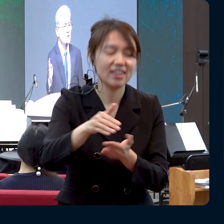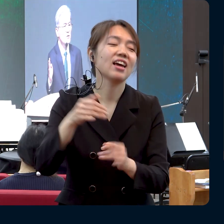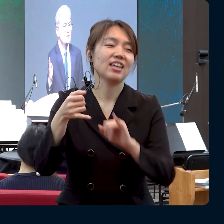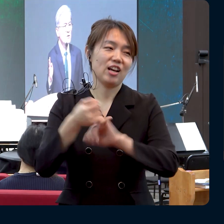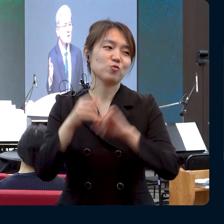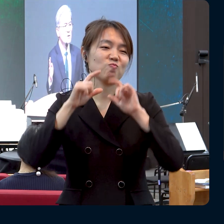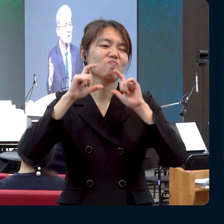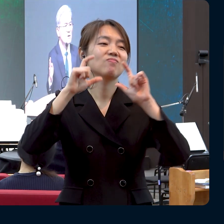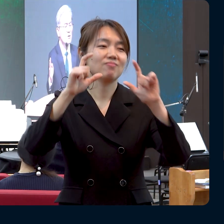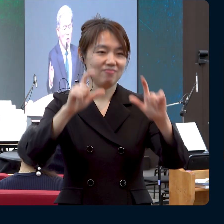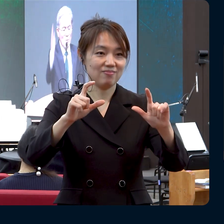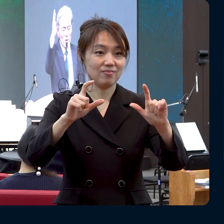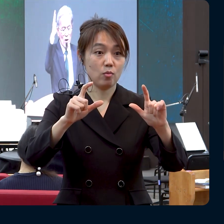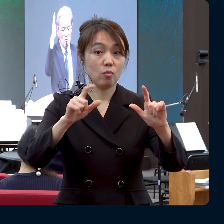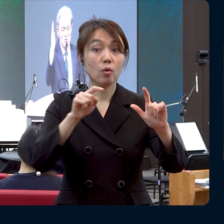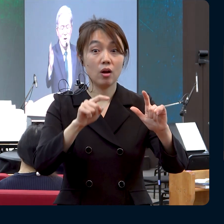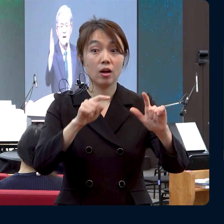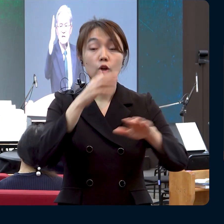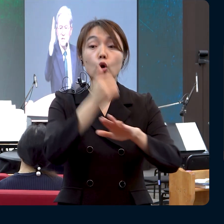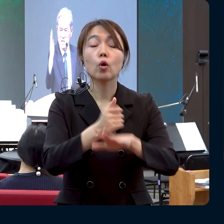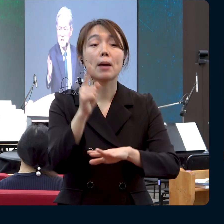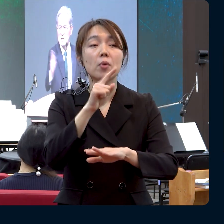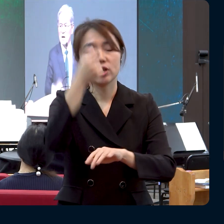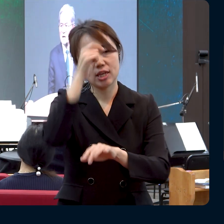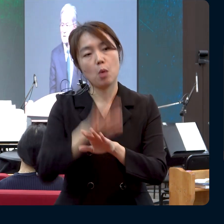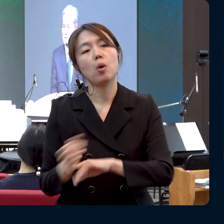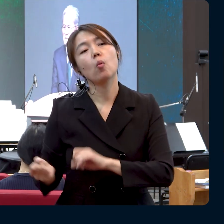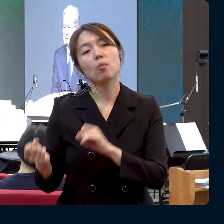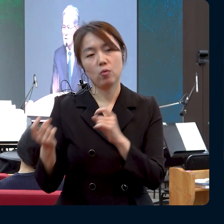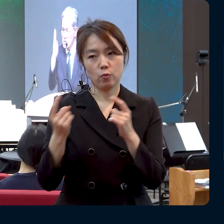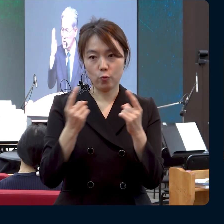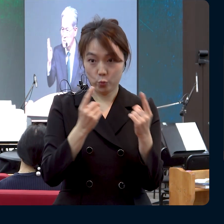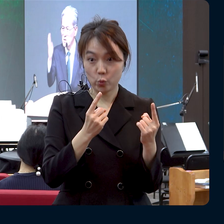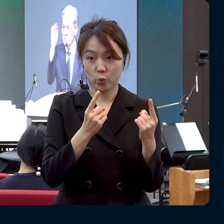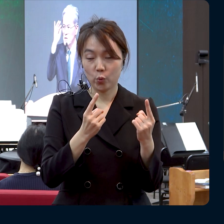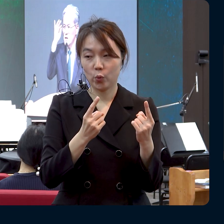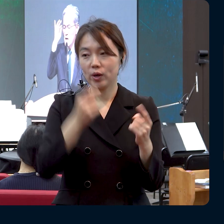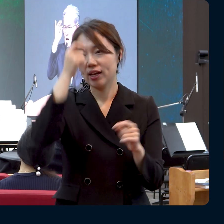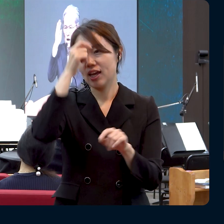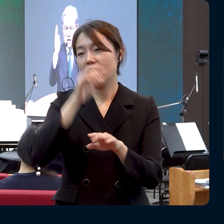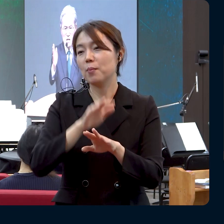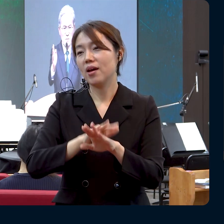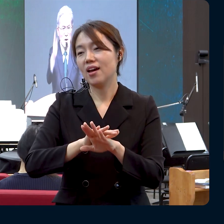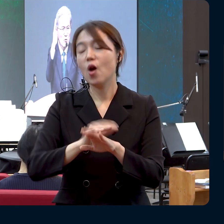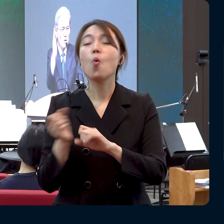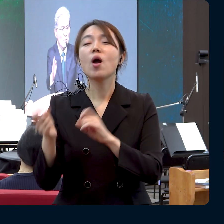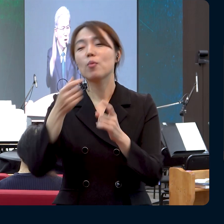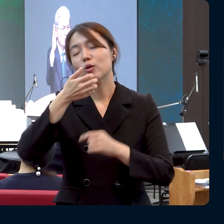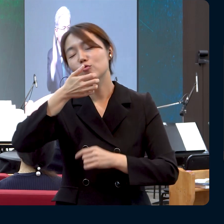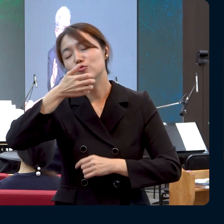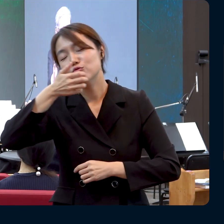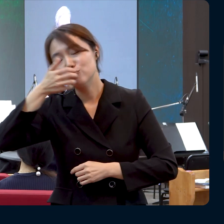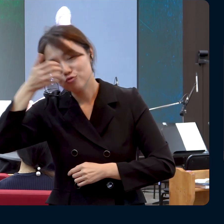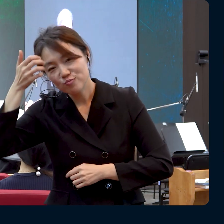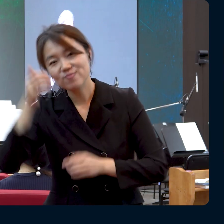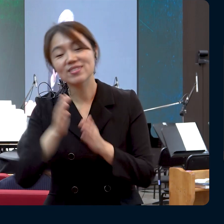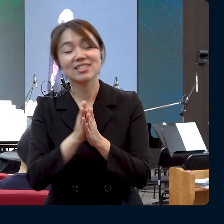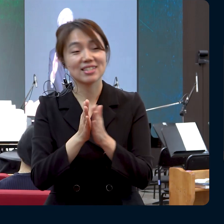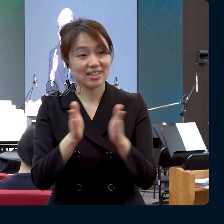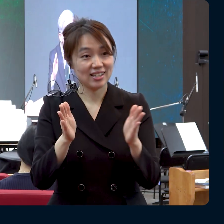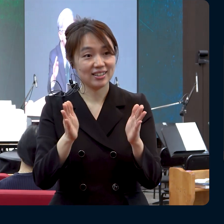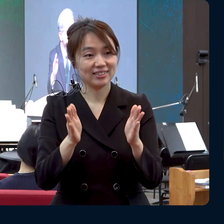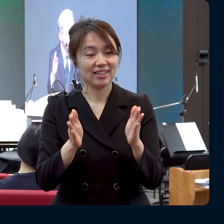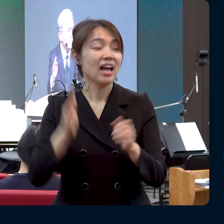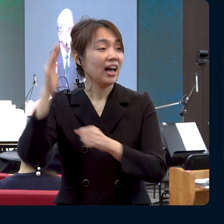회복이고요, 회복의 꿈의 시작이다. 다시 말씀드립니다. 하나님의 회복의 프로젝트는 가장